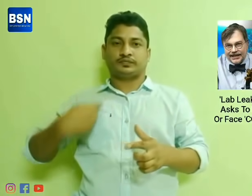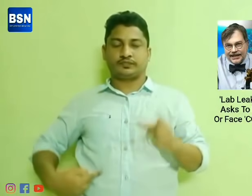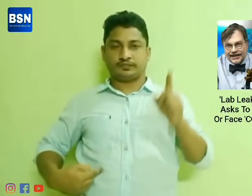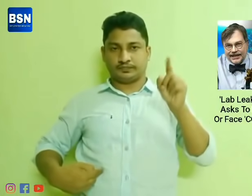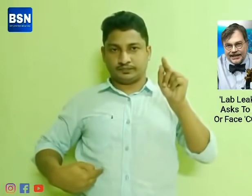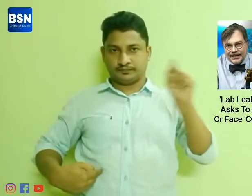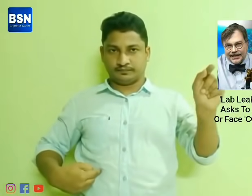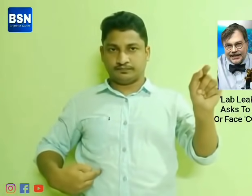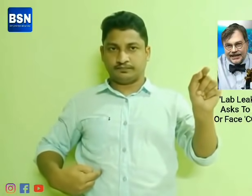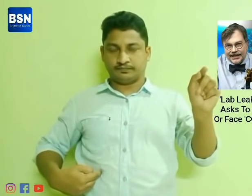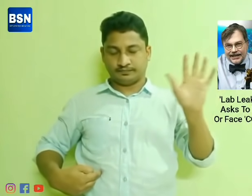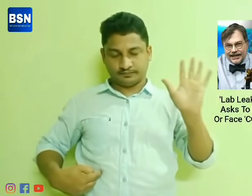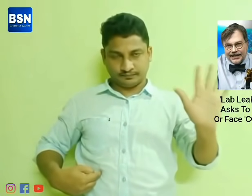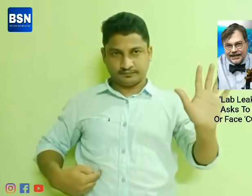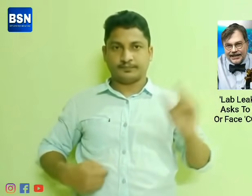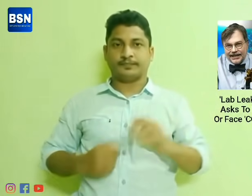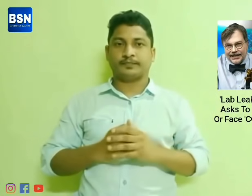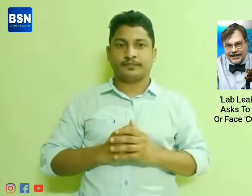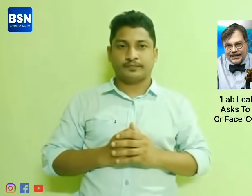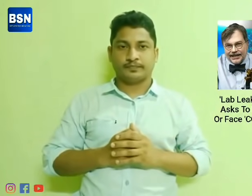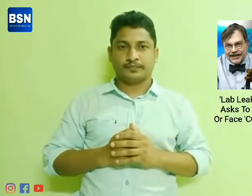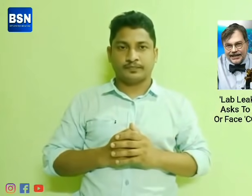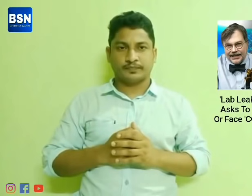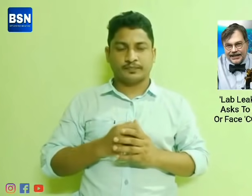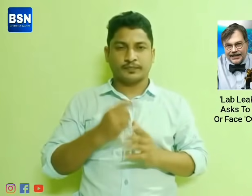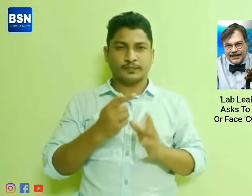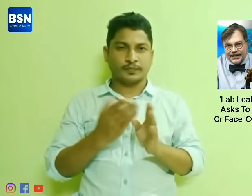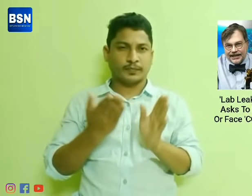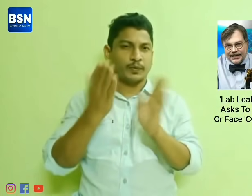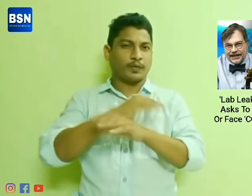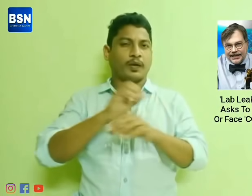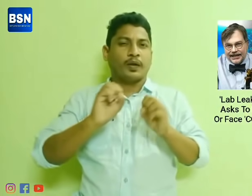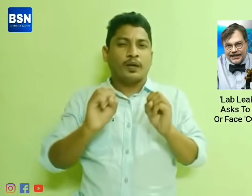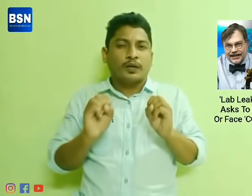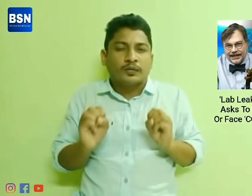తను చేసిన హెల్ప్కి ఇంకోసారి చెప్పిన తప్పలేదు. చెప్పు.